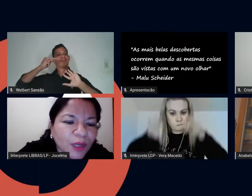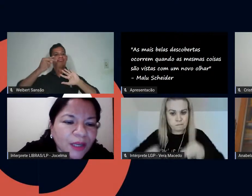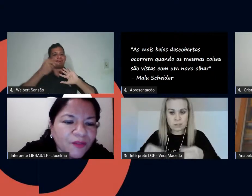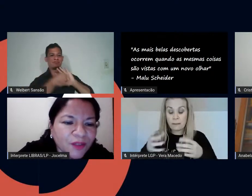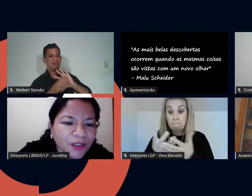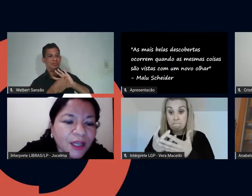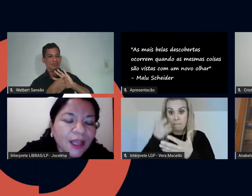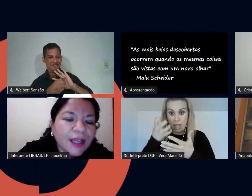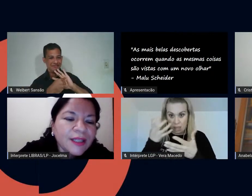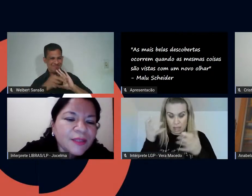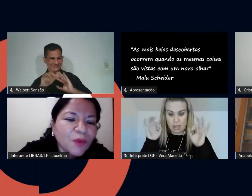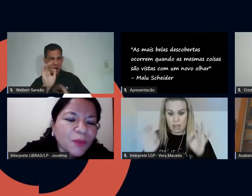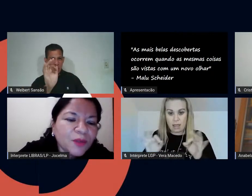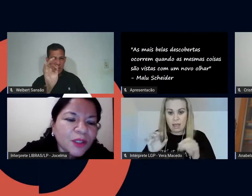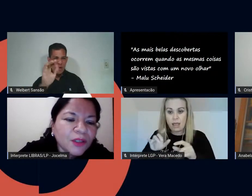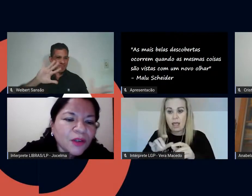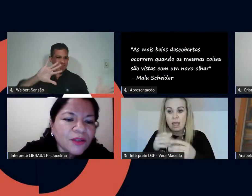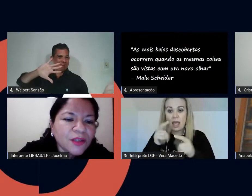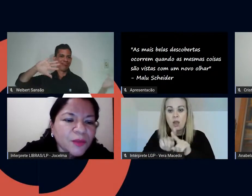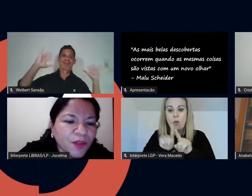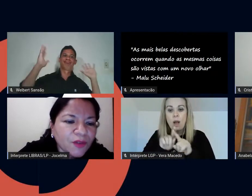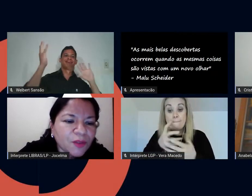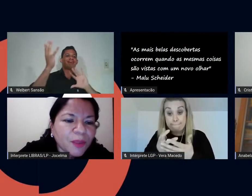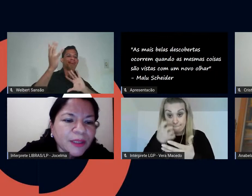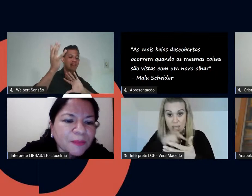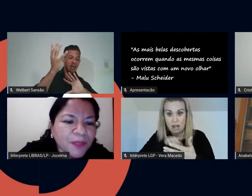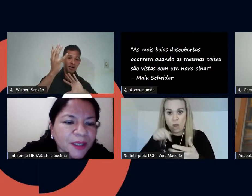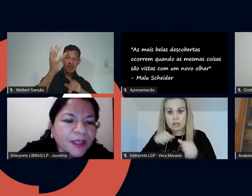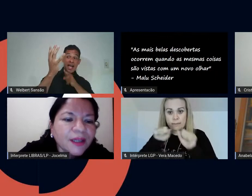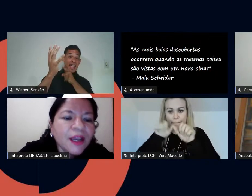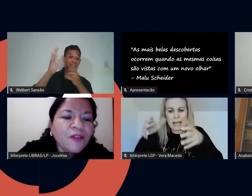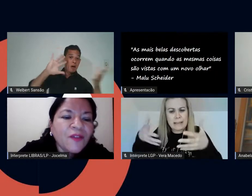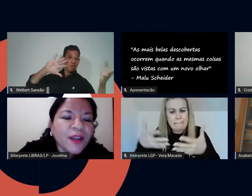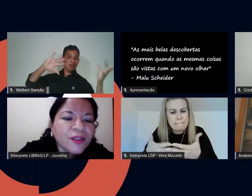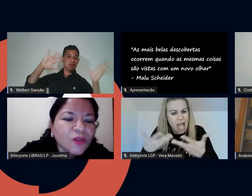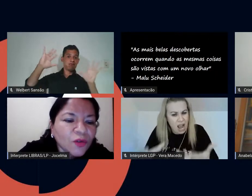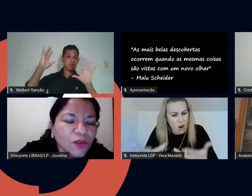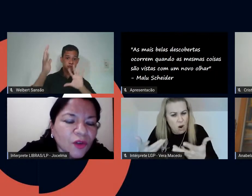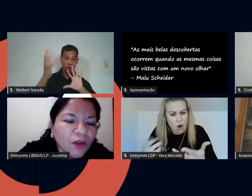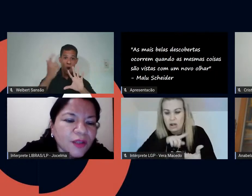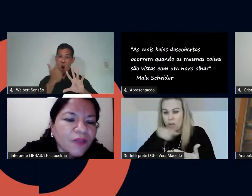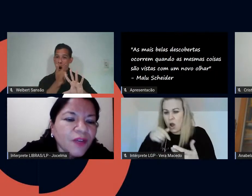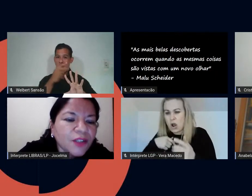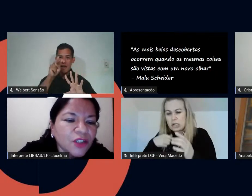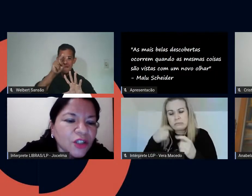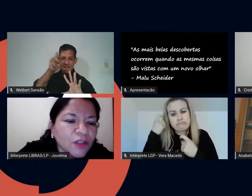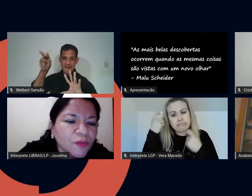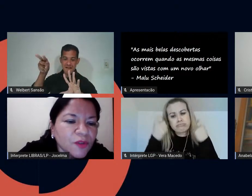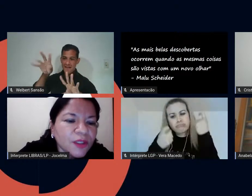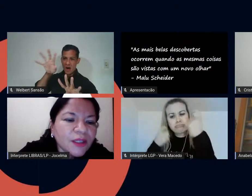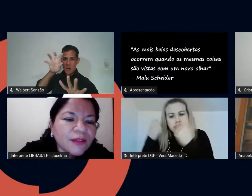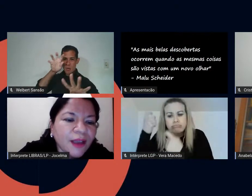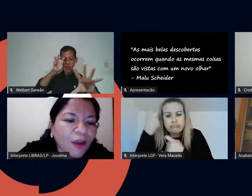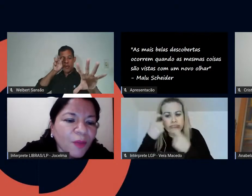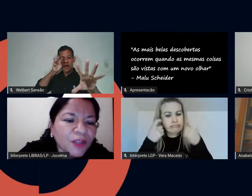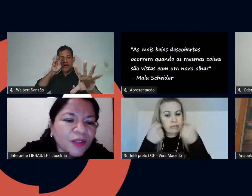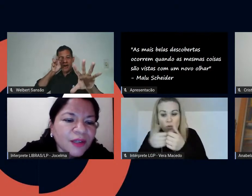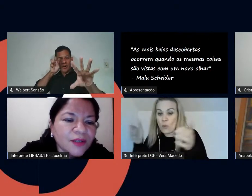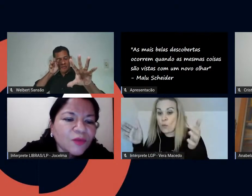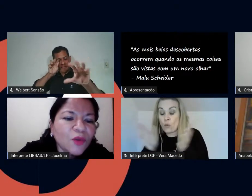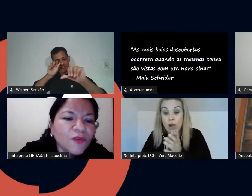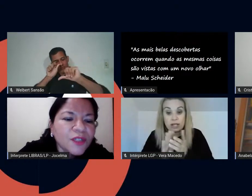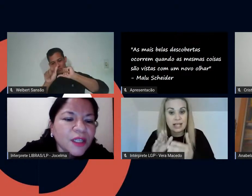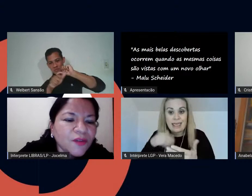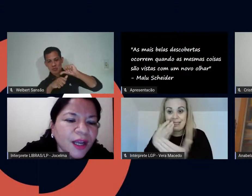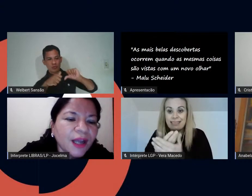relevante. Esse momento que nós estamos vivendo de pandemia fez todos nós refletirmos e realmente trazer um